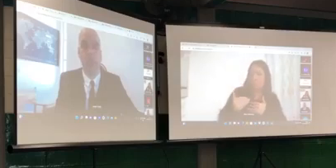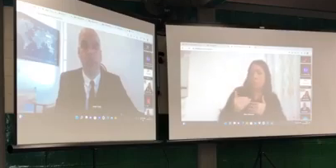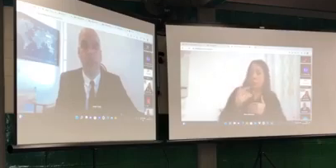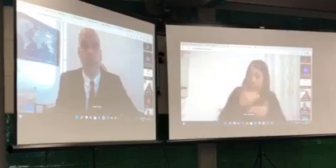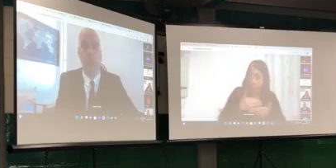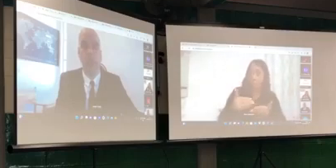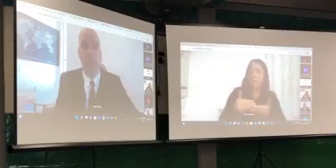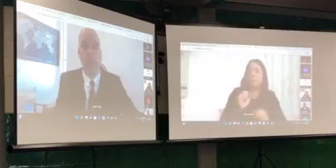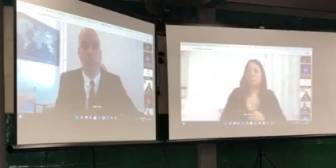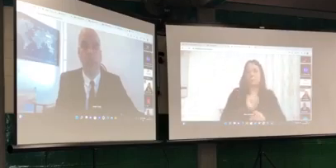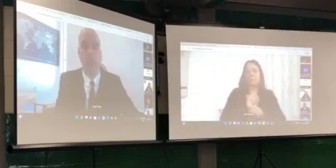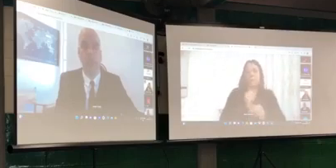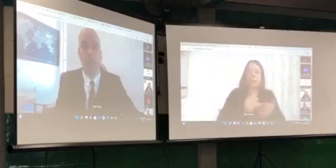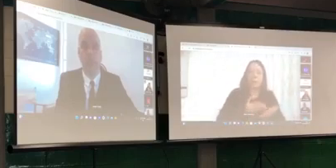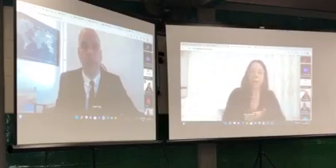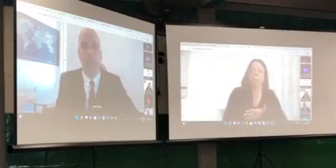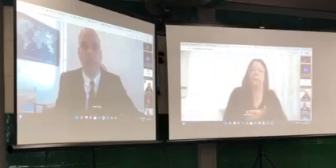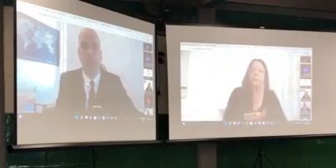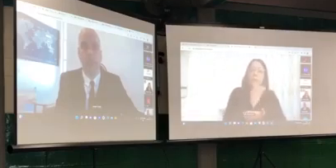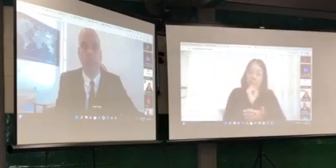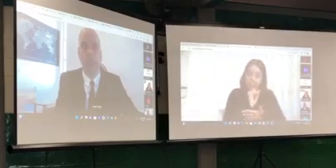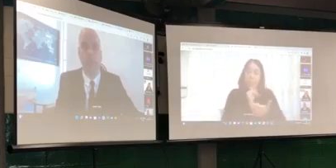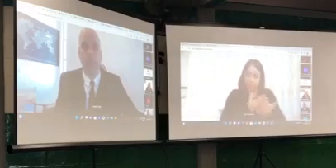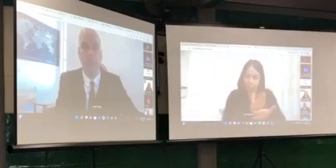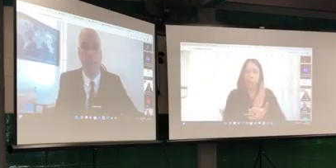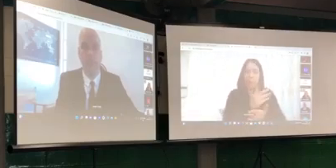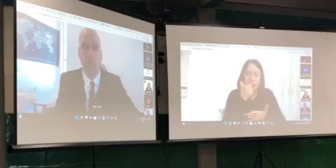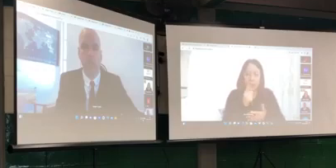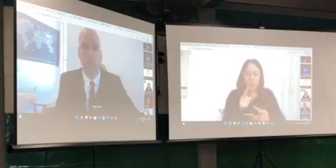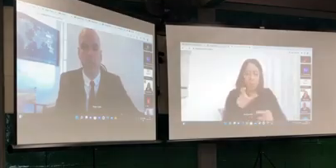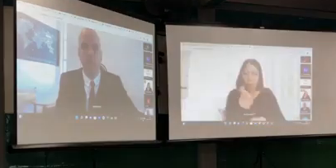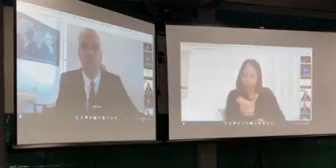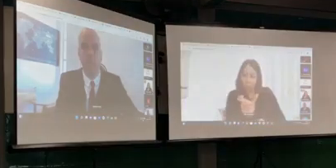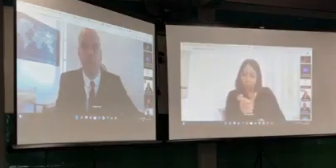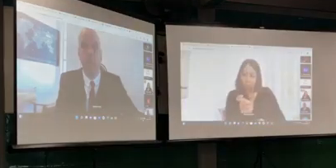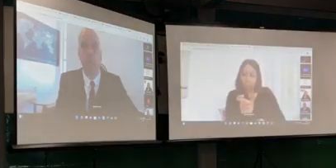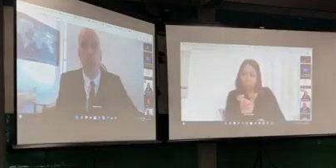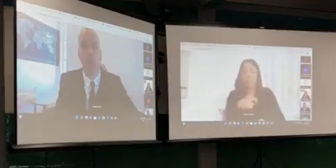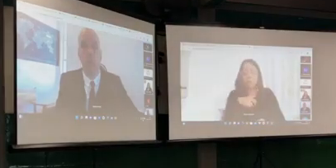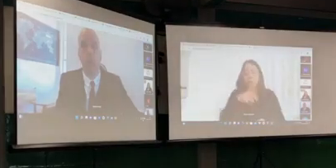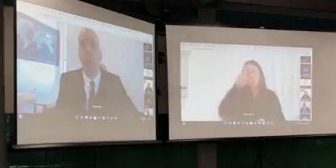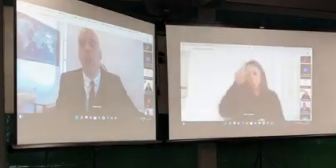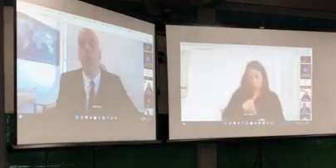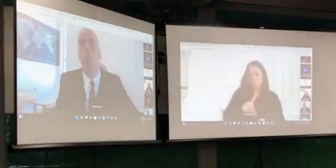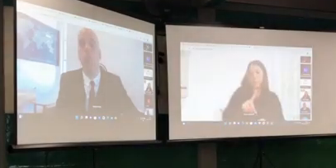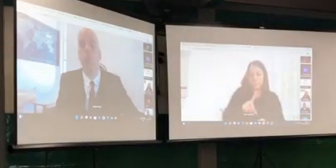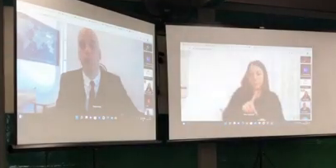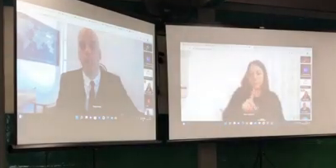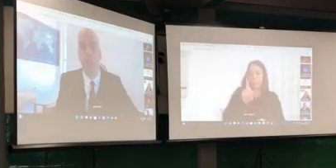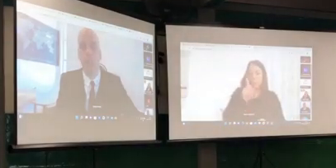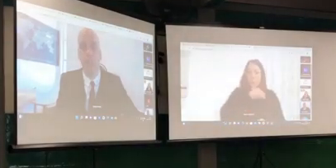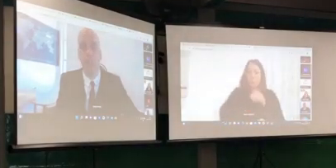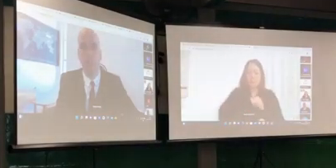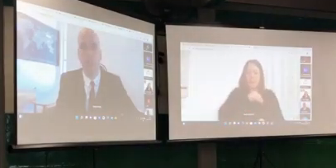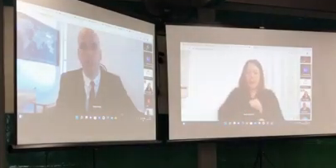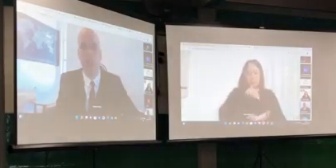só aguardar a aprovação. Se for aprovado, vai receber um cartão e vai ter direito a um salário mínimo por